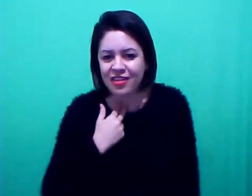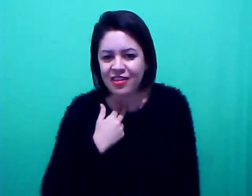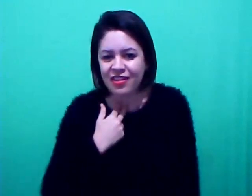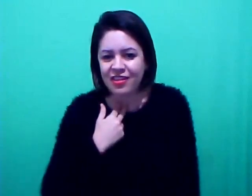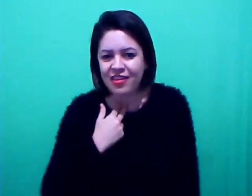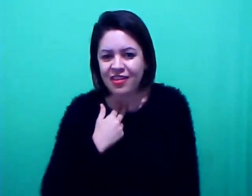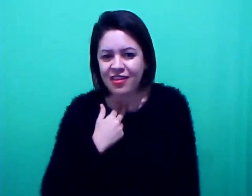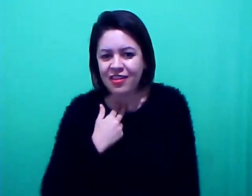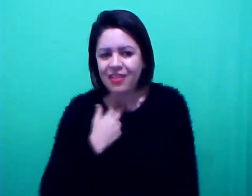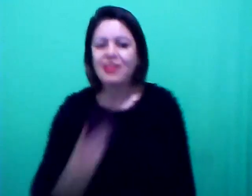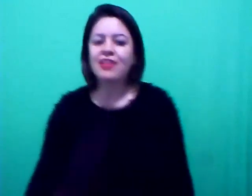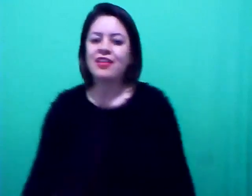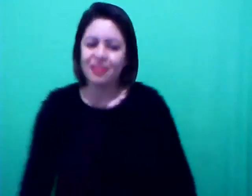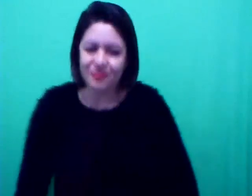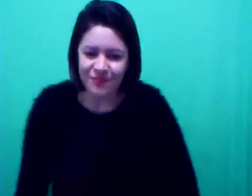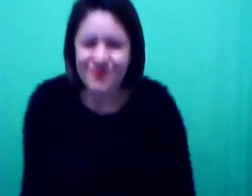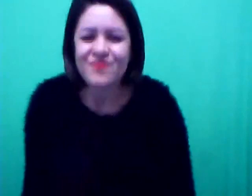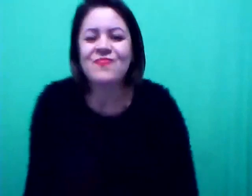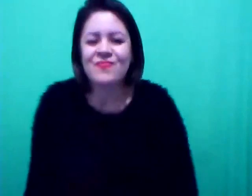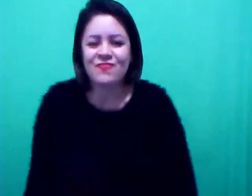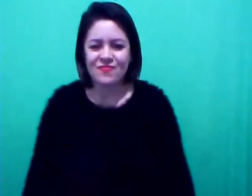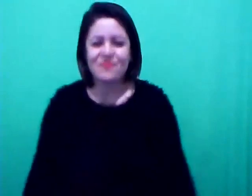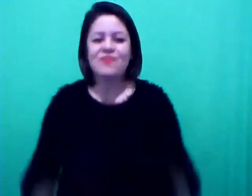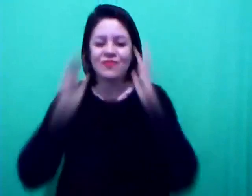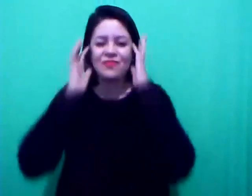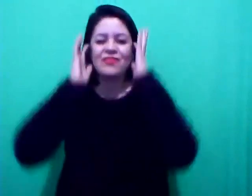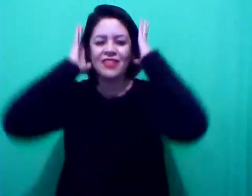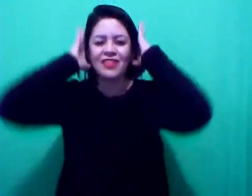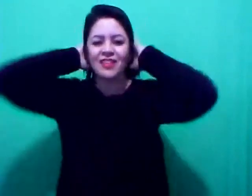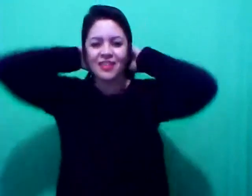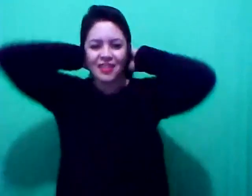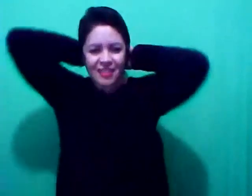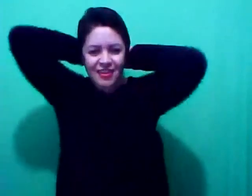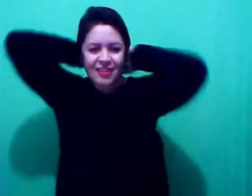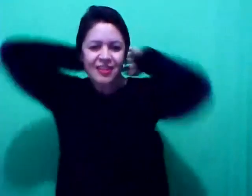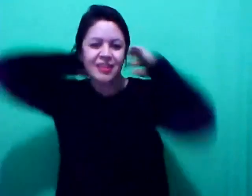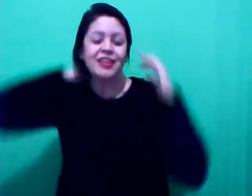Nós não podemos omitir essas informações que nós aprendemos no decorrer da disciplina.